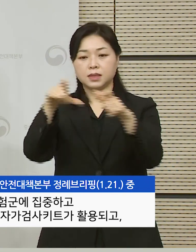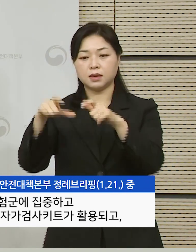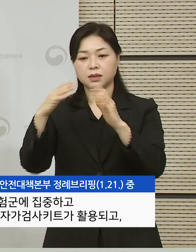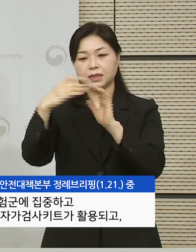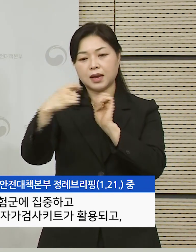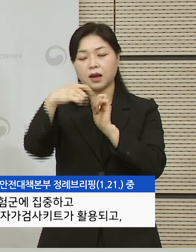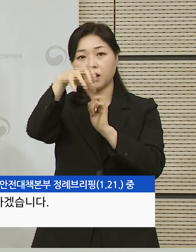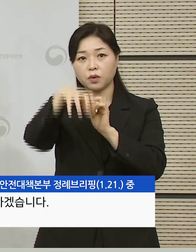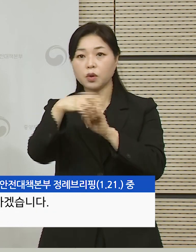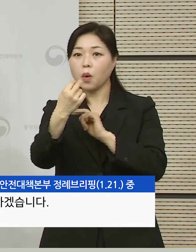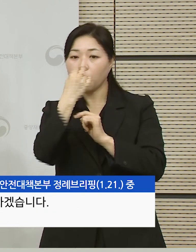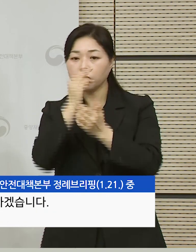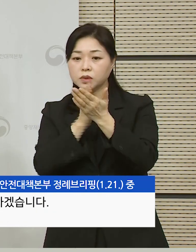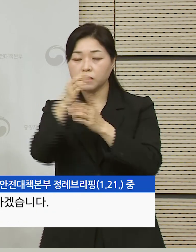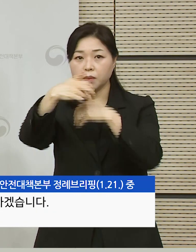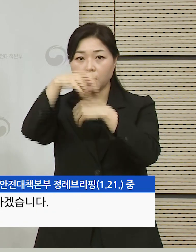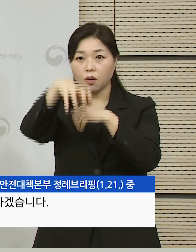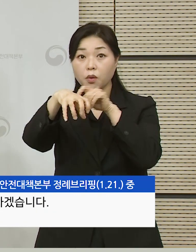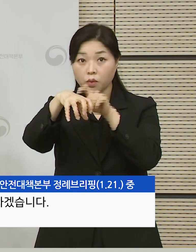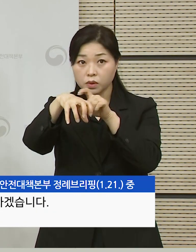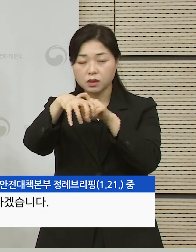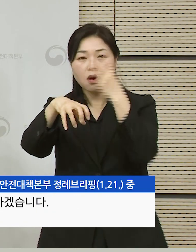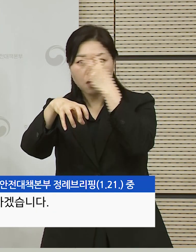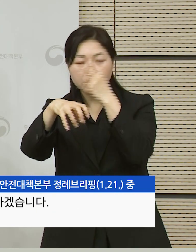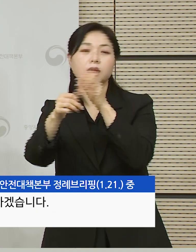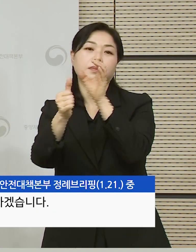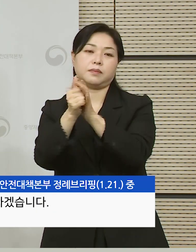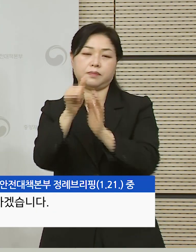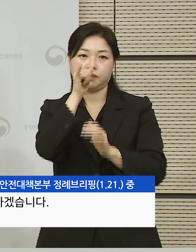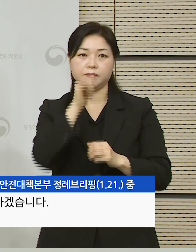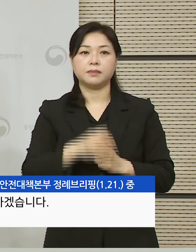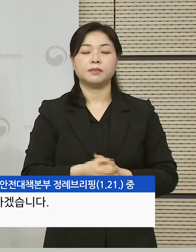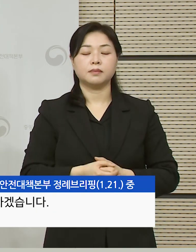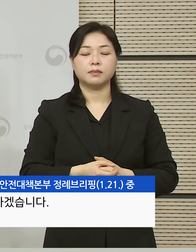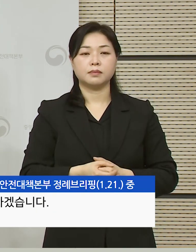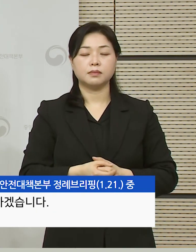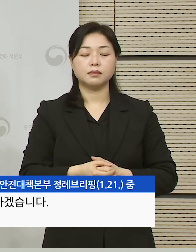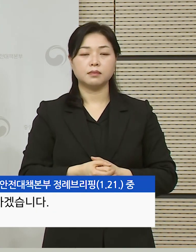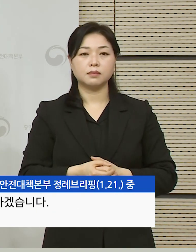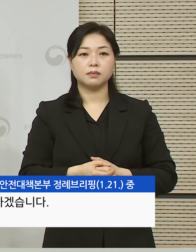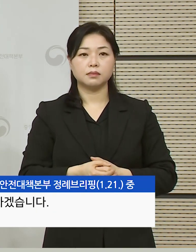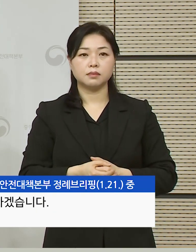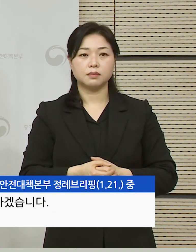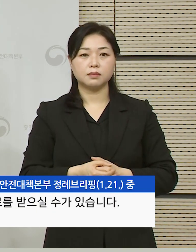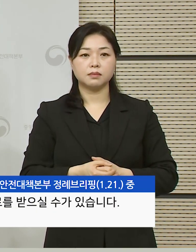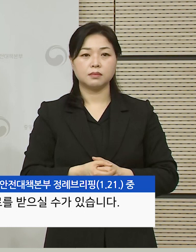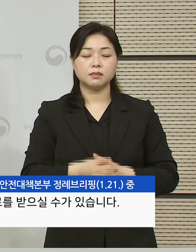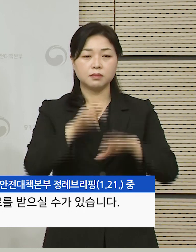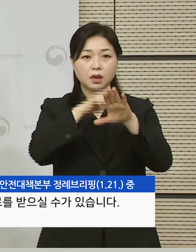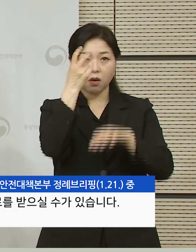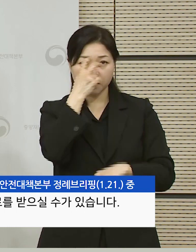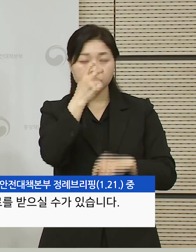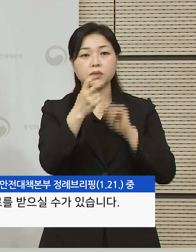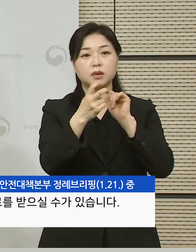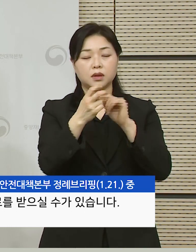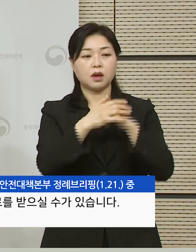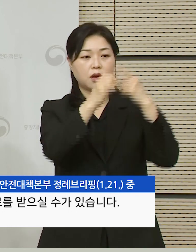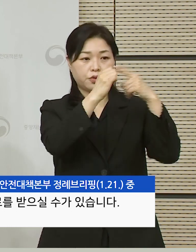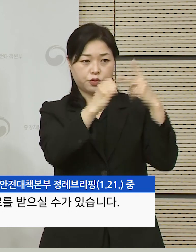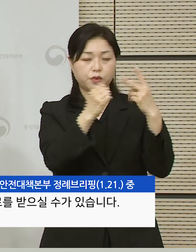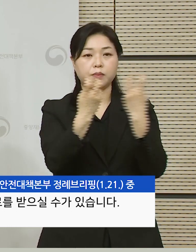키트가 활용되고 지역 호흡기 전담 클리닉의 역할도 보다 확대하도록 하겠습니다.